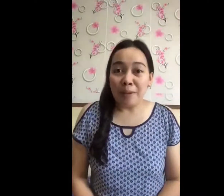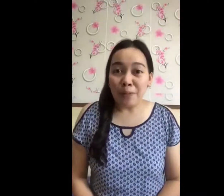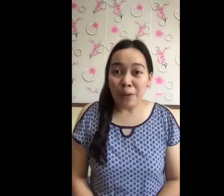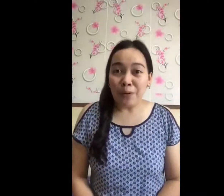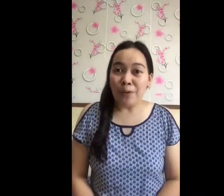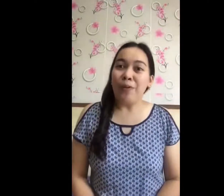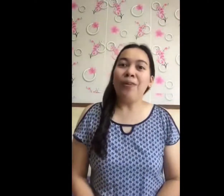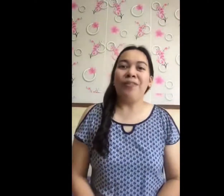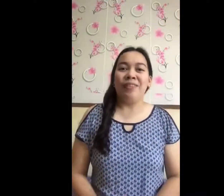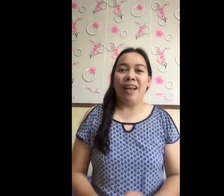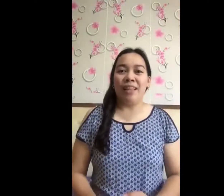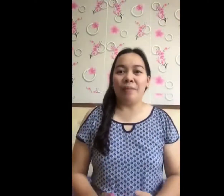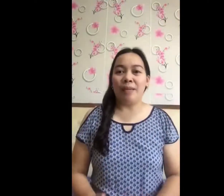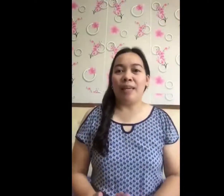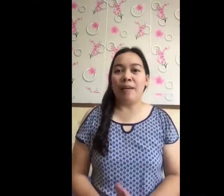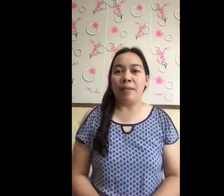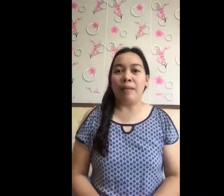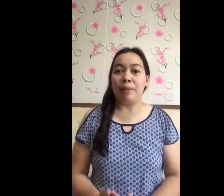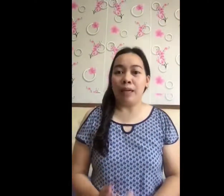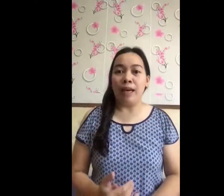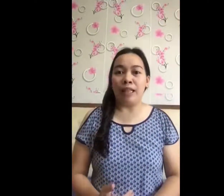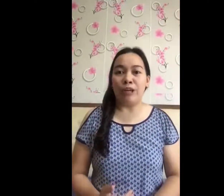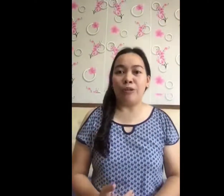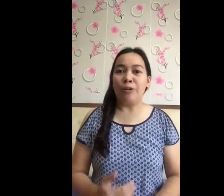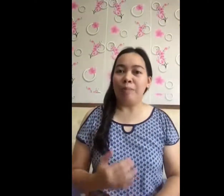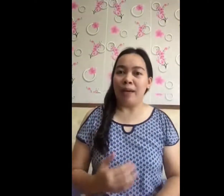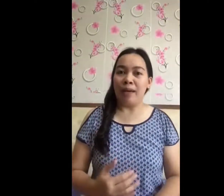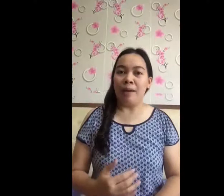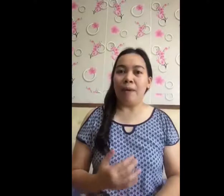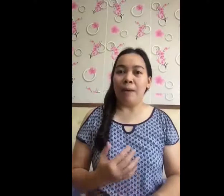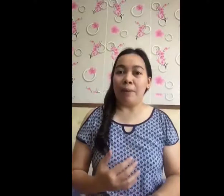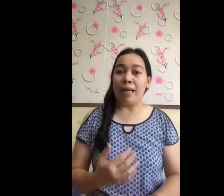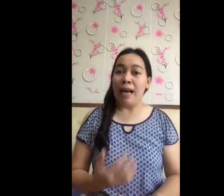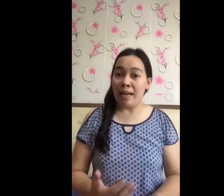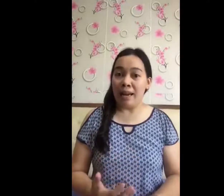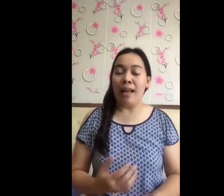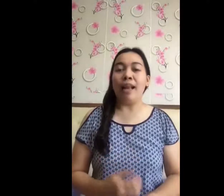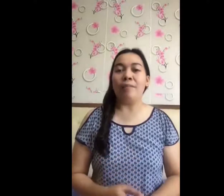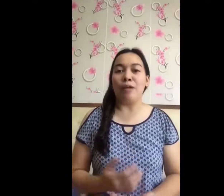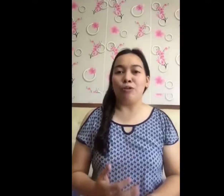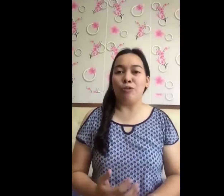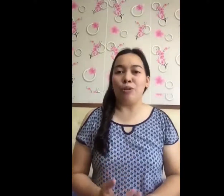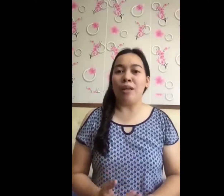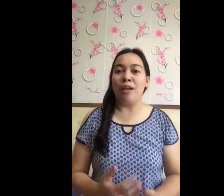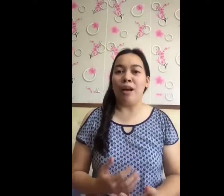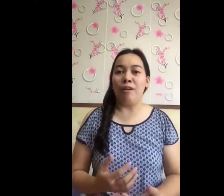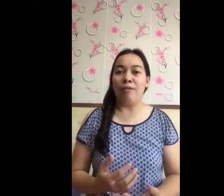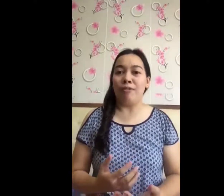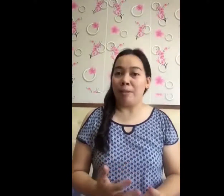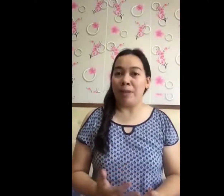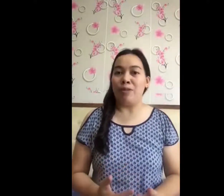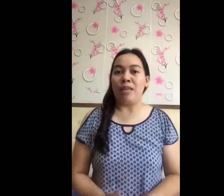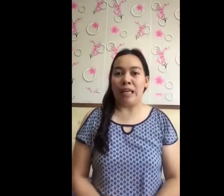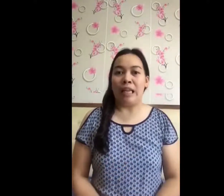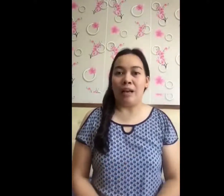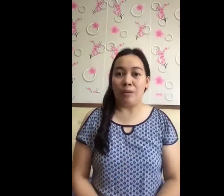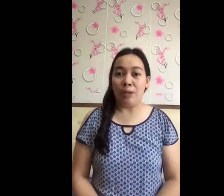nagpapasalamat po ako at nabigyan kami ng pagkakataon para makapag-aral at matutunan ang Filipino Sign